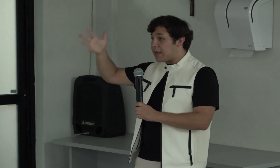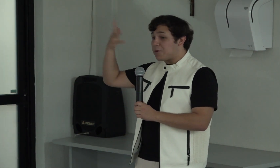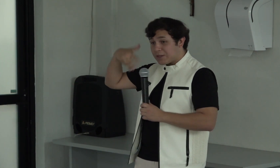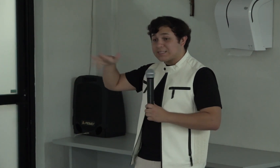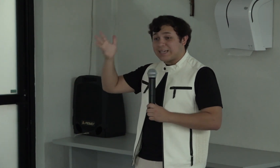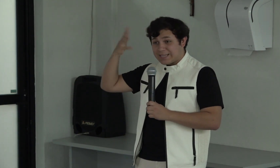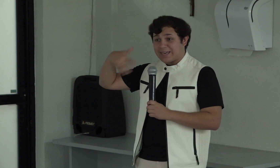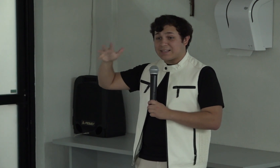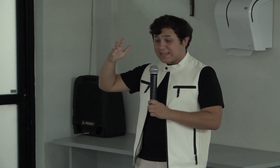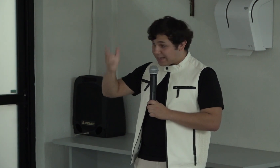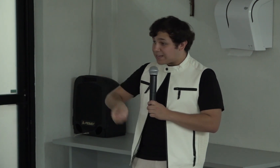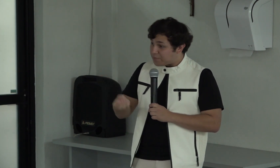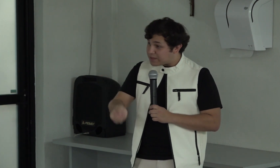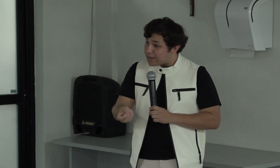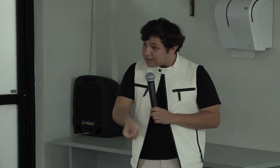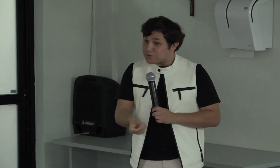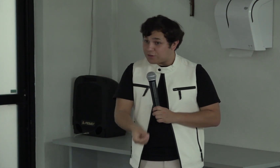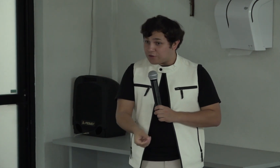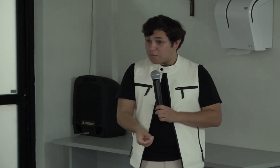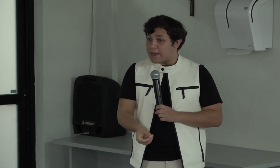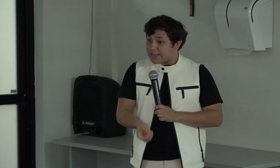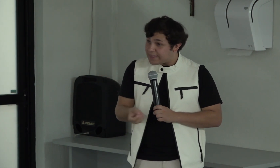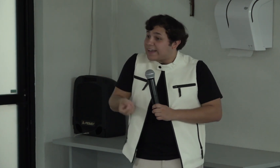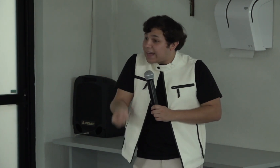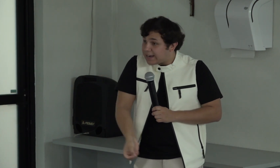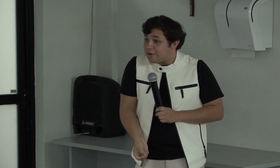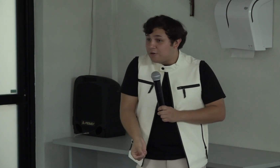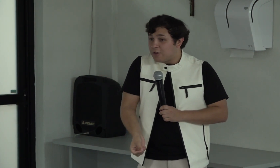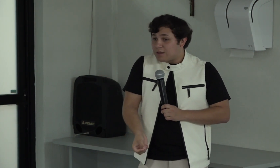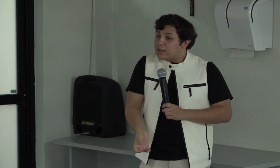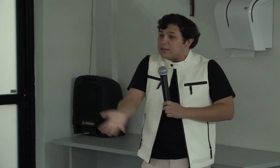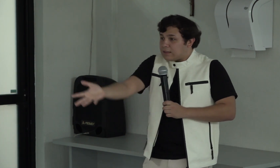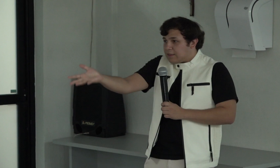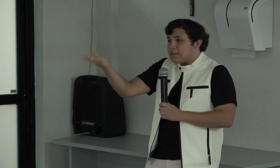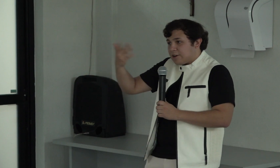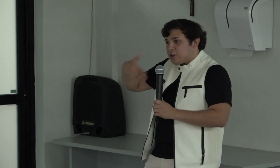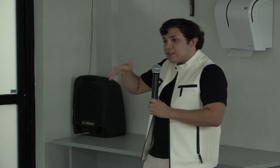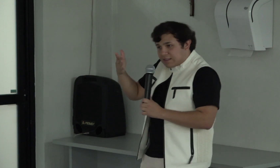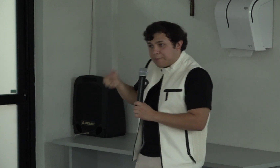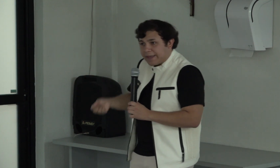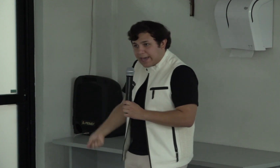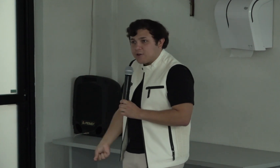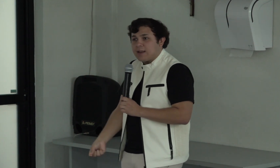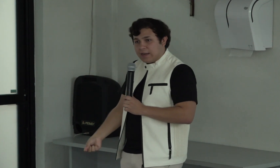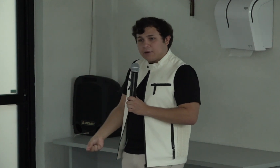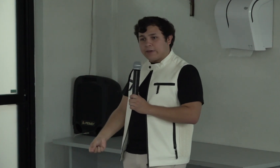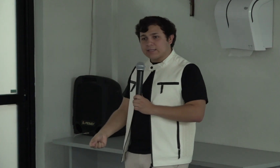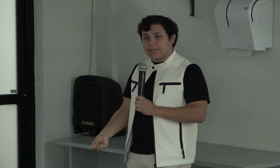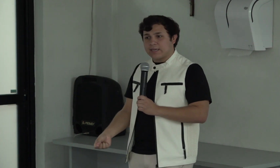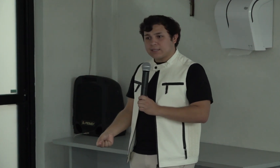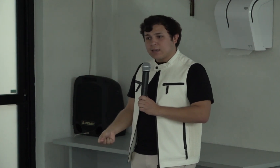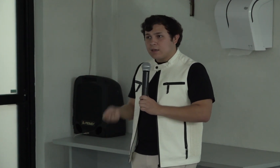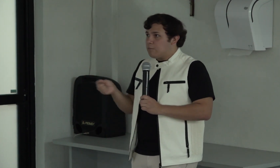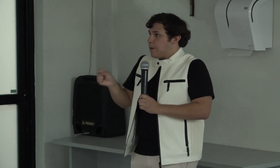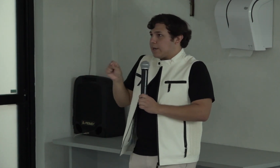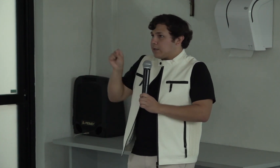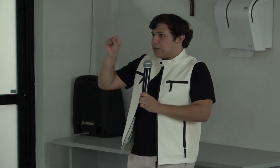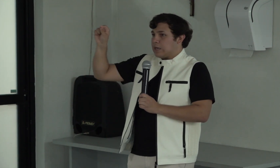lengua de señas. Hay que respetarle su idioma, hay que dejarlo. Y si se desarrolla desde pequeño en la lengua de señas, va a crecer y